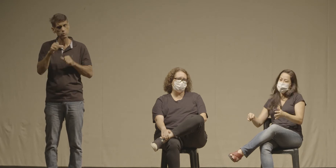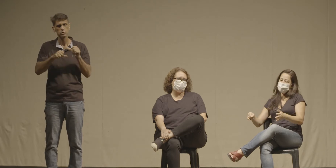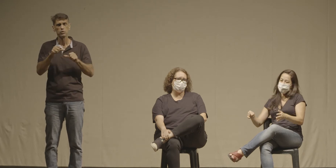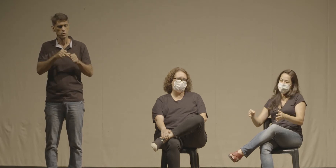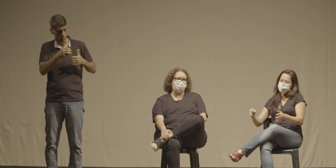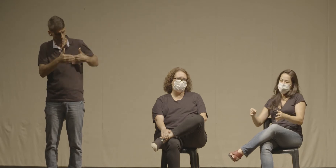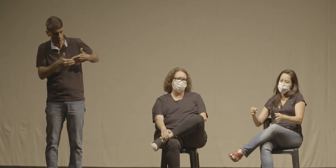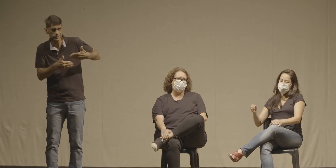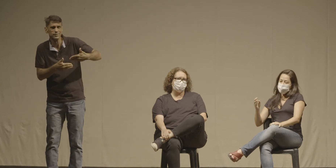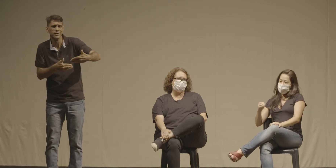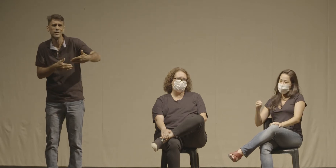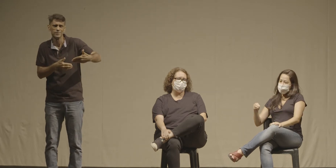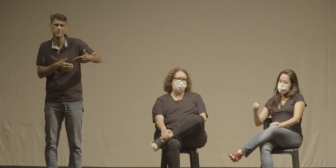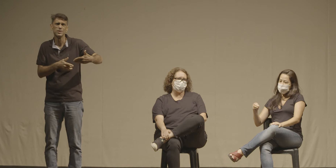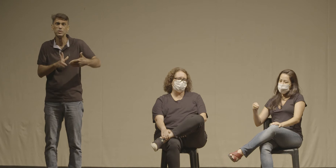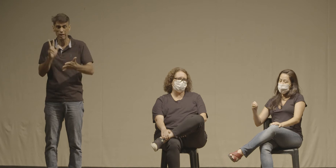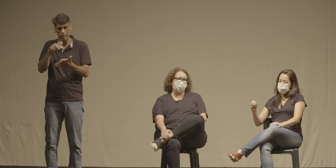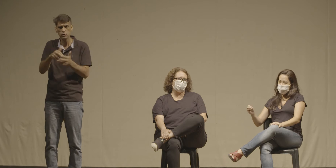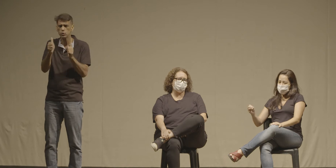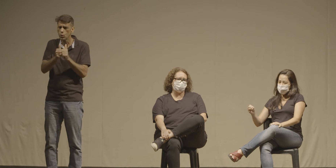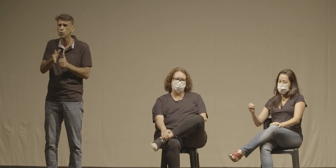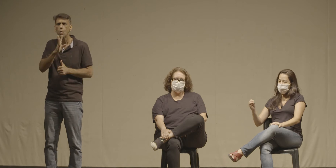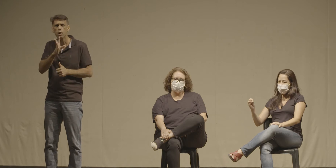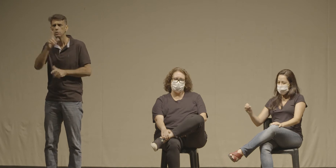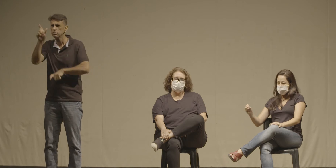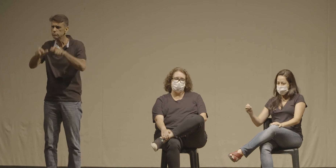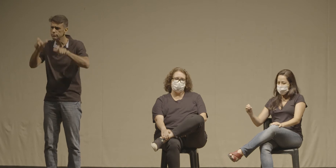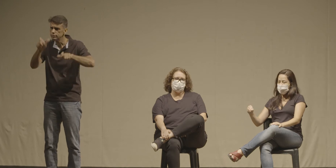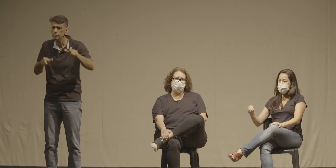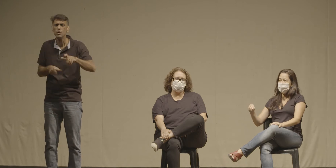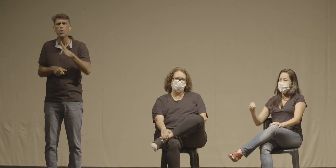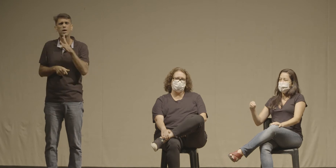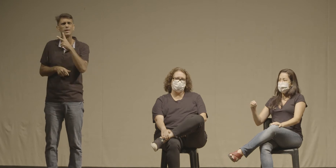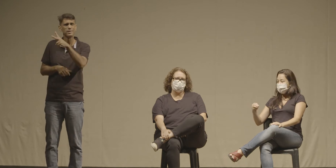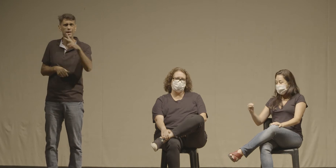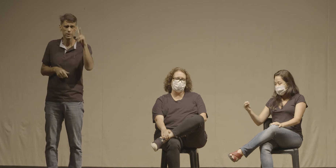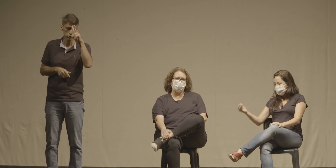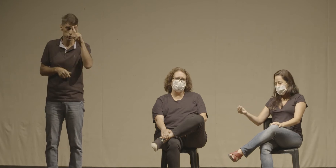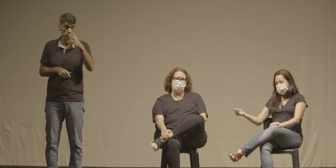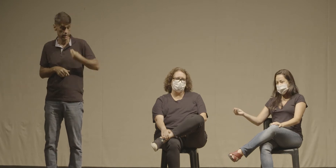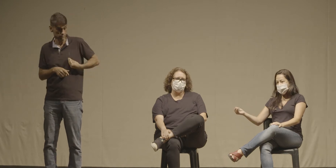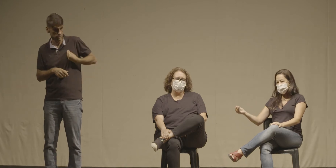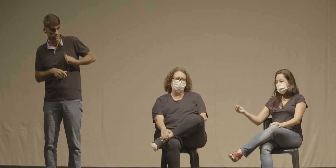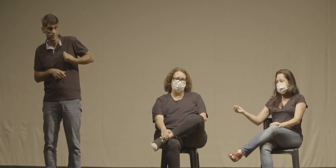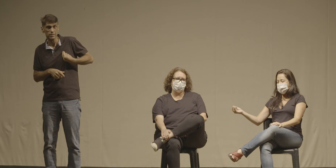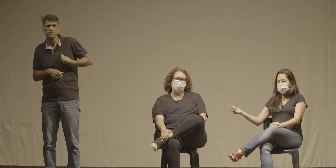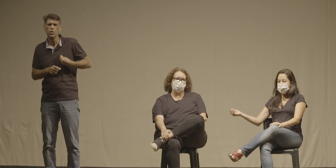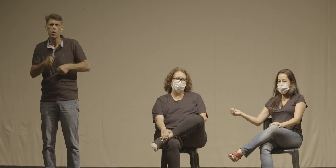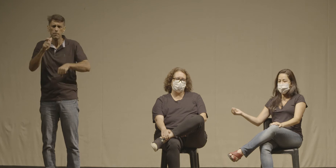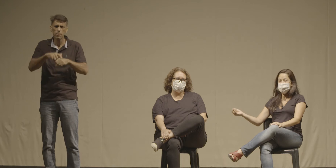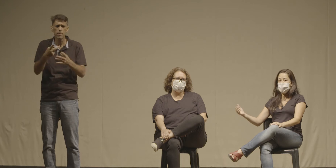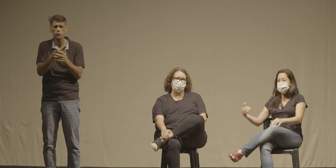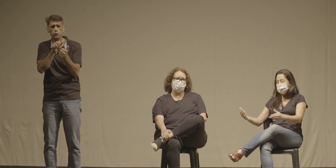o processo. O estar ali, conhecer essas pessoas, conhecer essas histórias, vivenciar cada